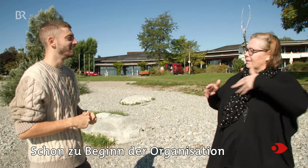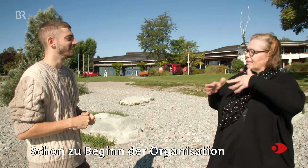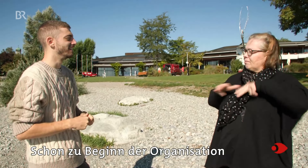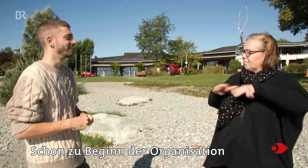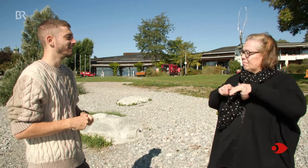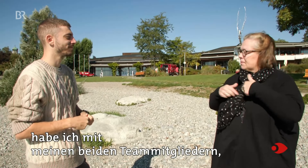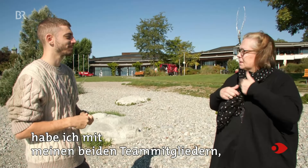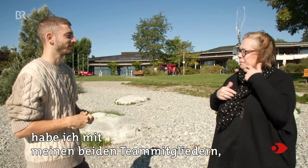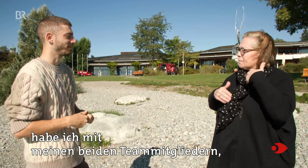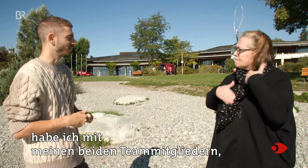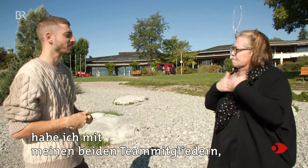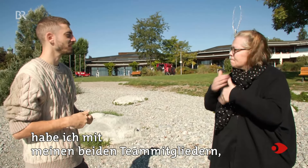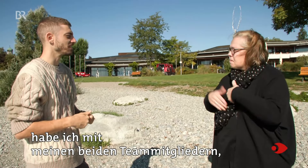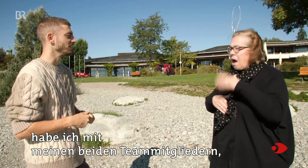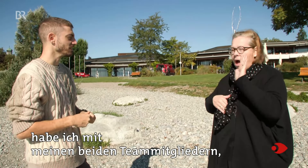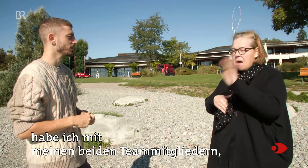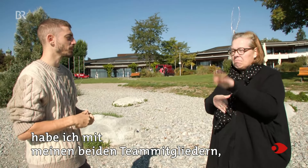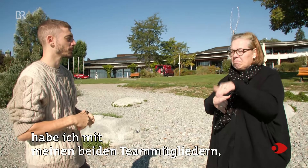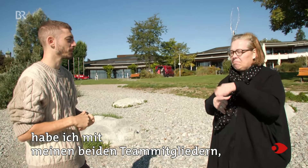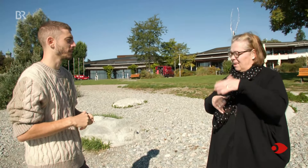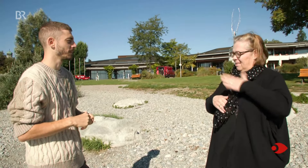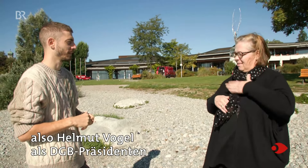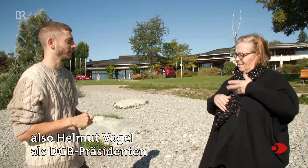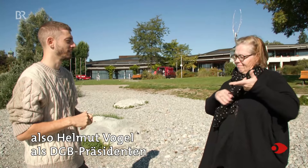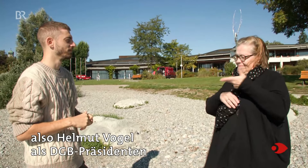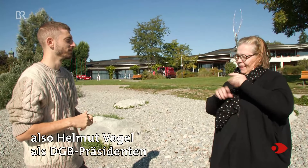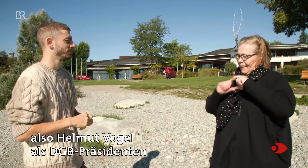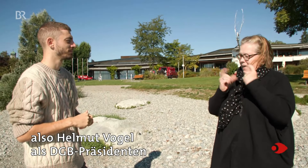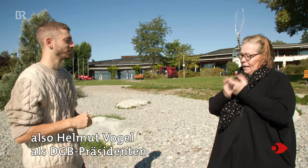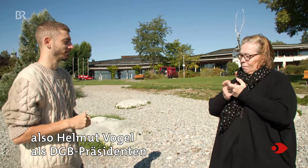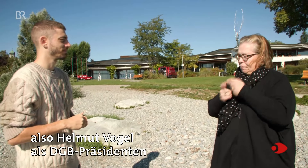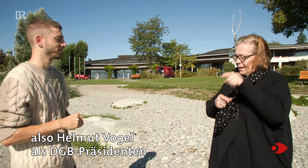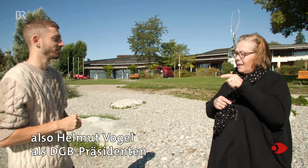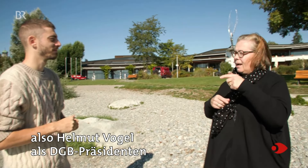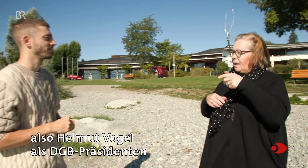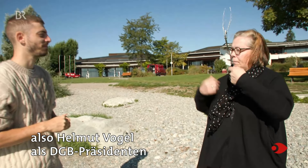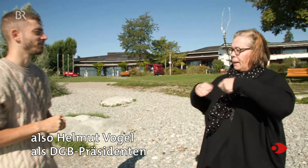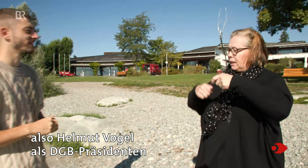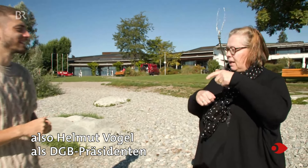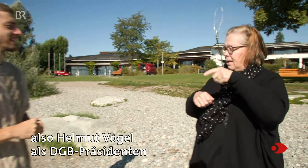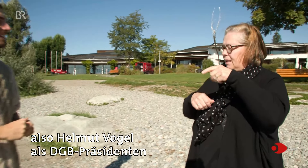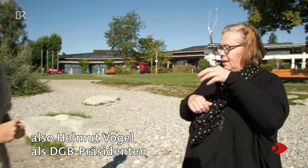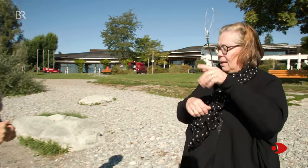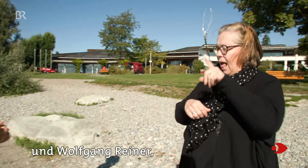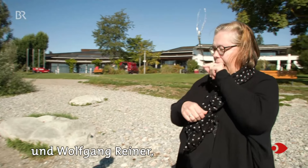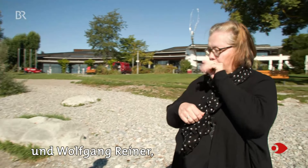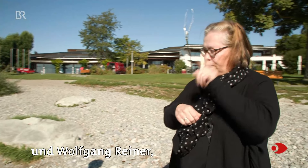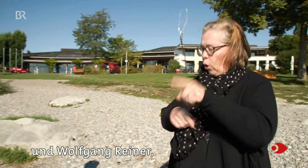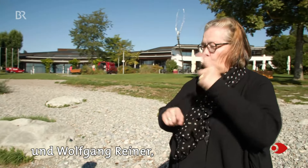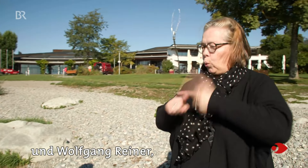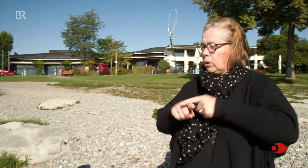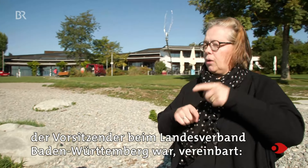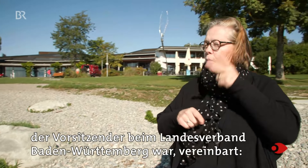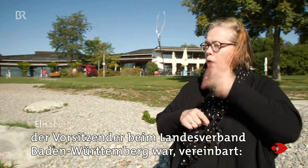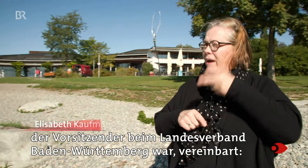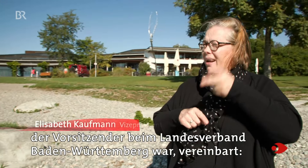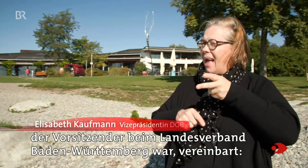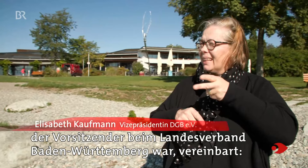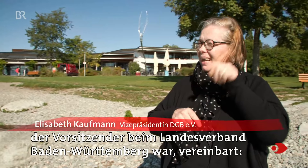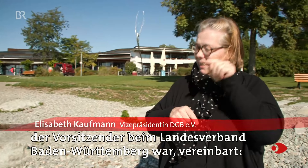der Organisation habe ich mit meinen beiden Teammitgliedern, also Helmut Vogel als DGB-Präsidenten und Wolfgang Reiner,